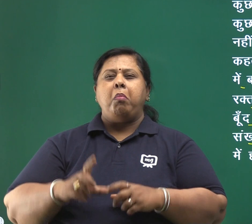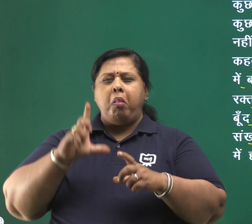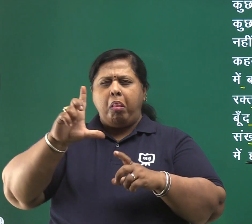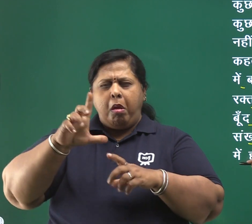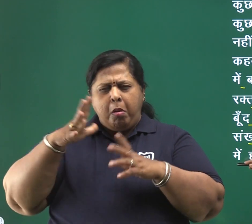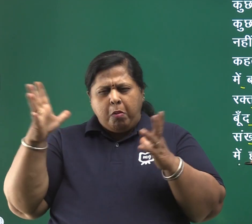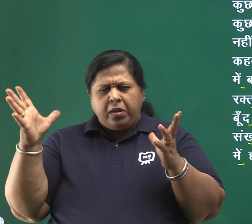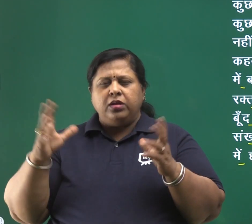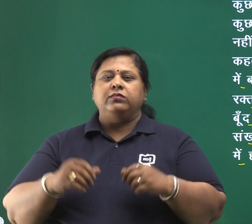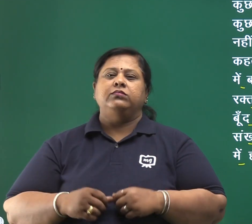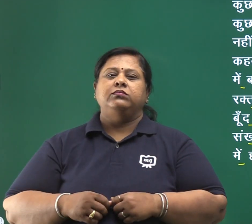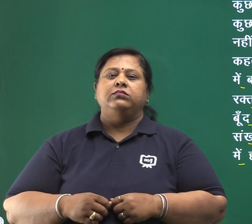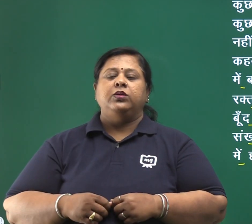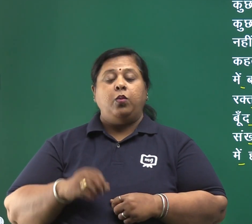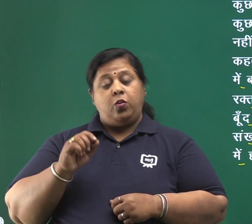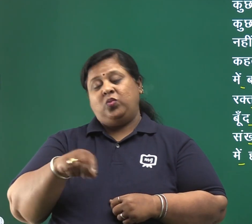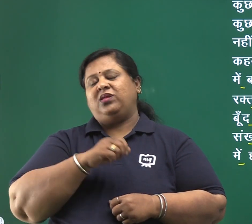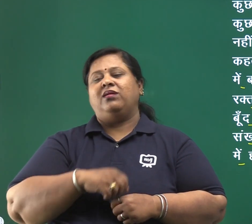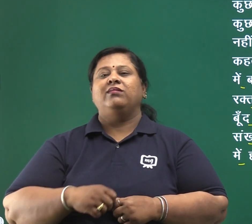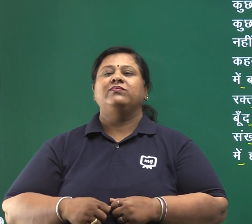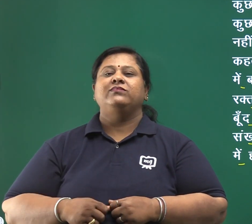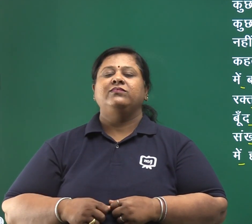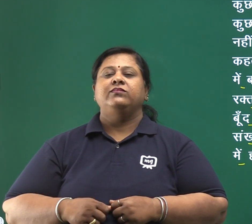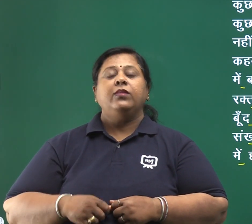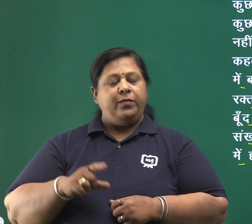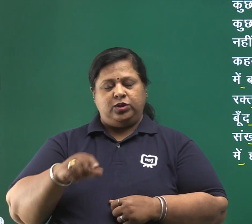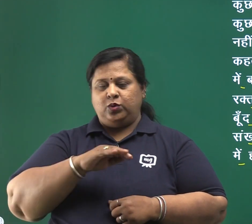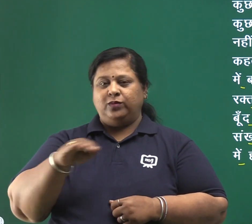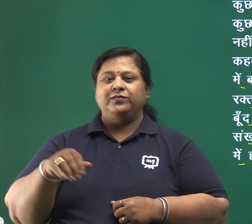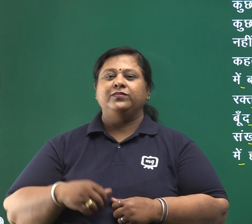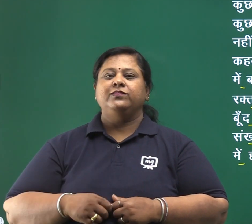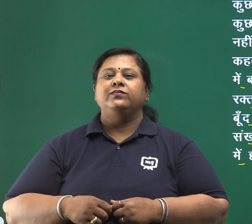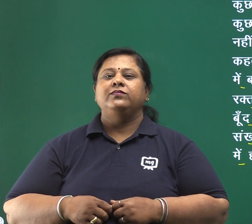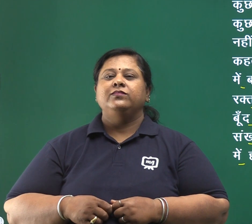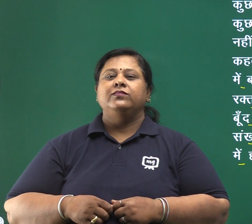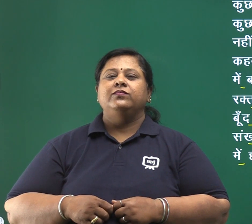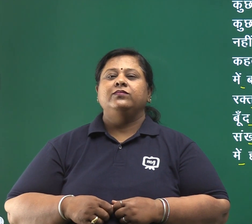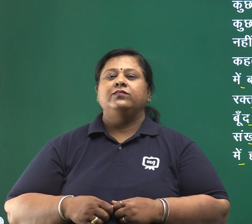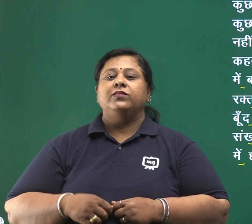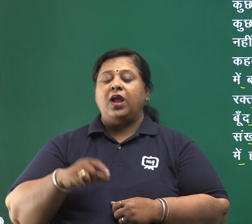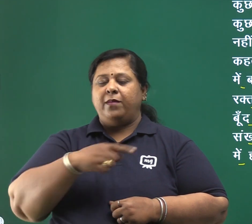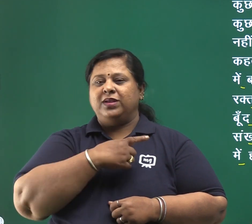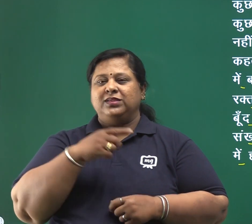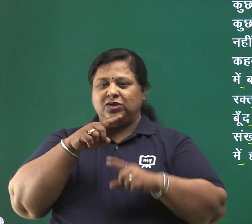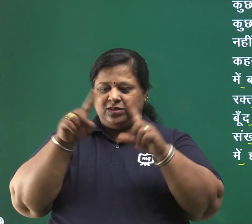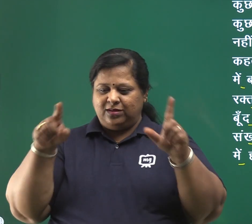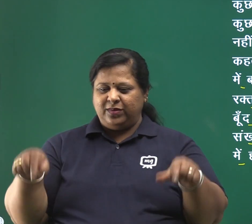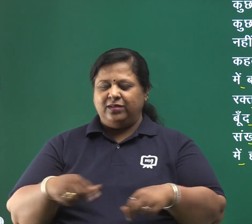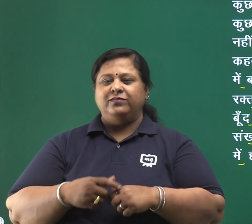लाखों में होती है। बच्चों, आप इस चित्र में